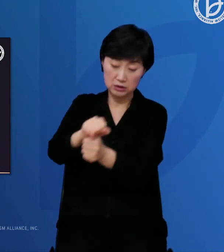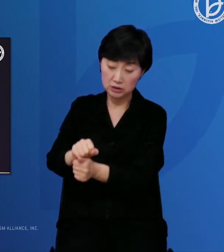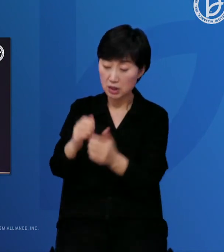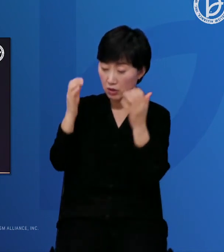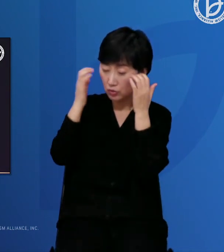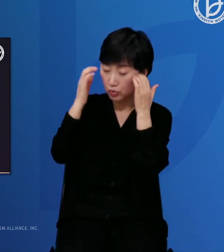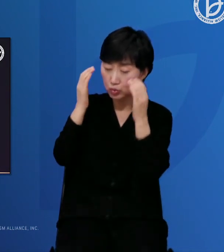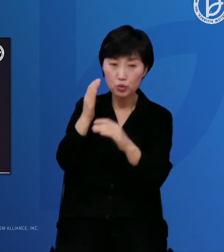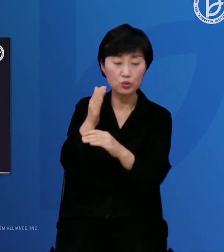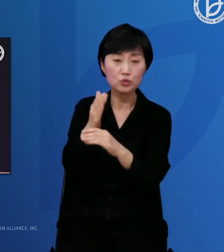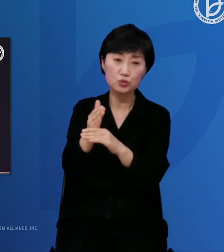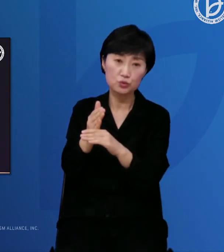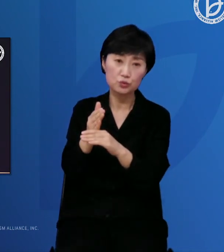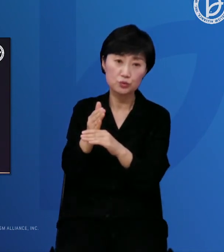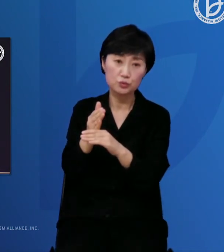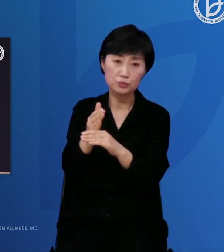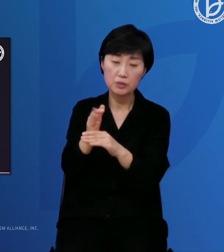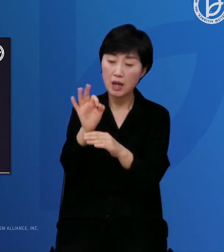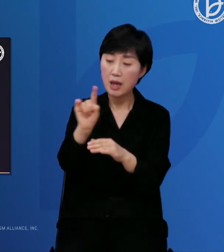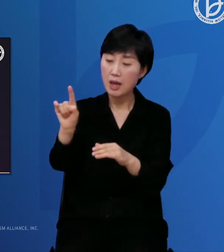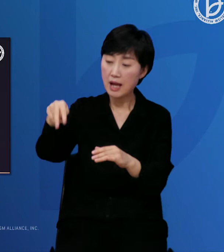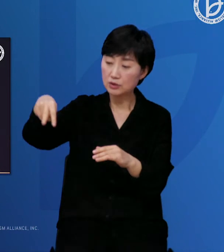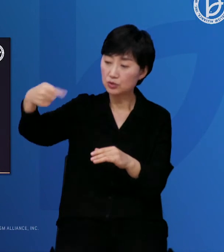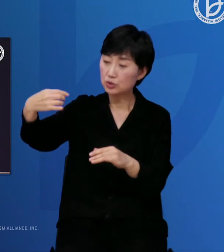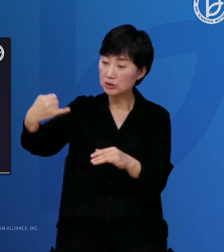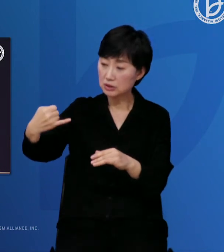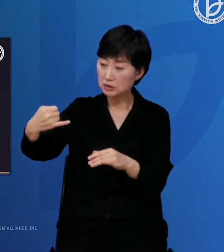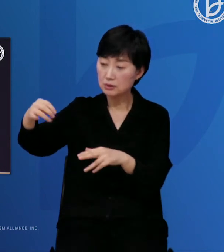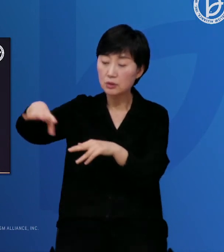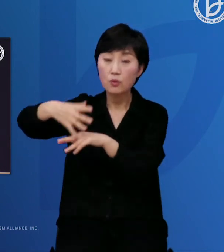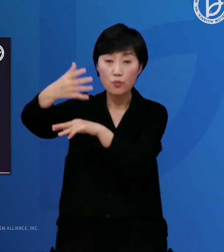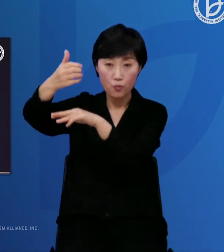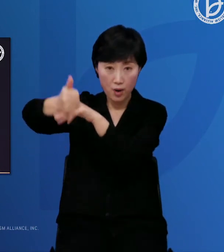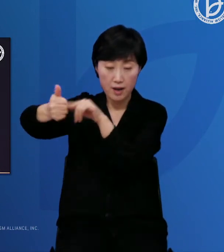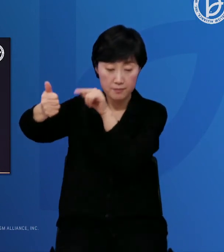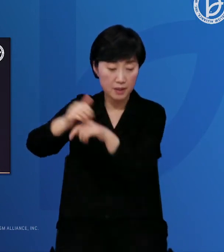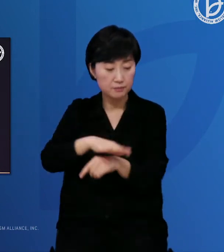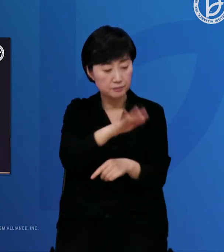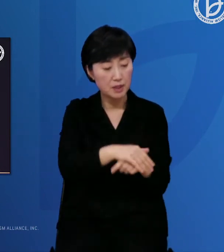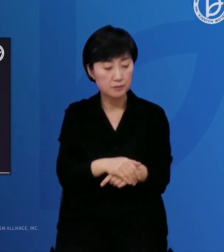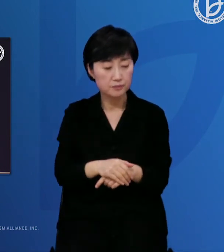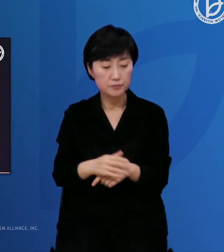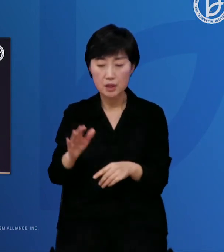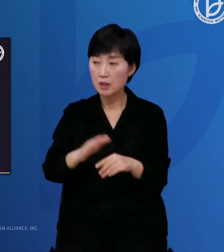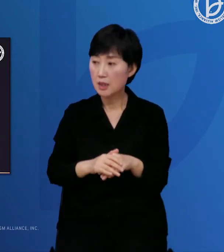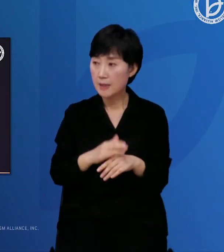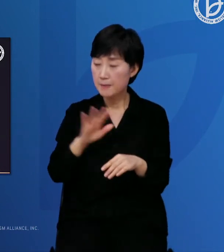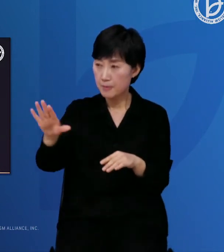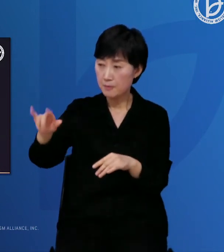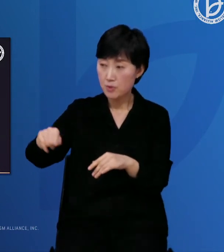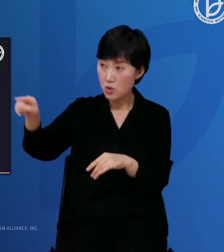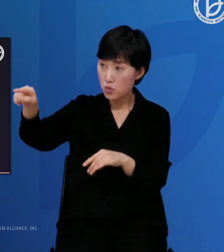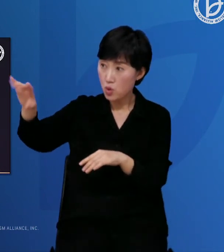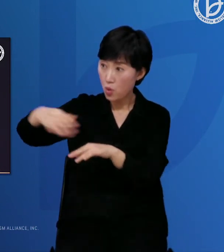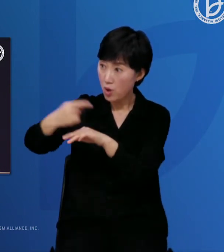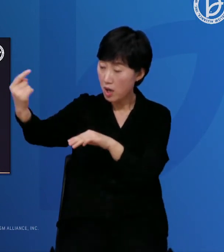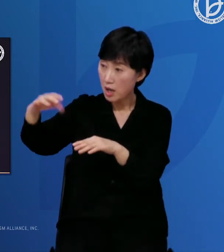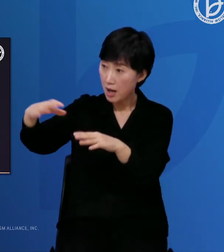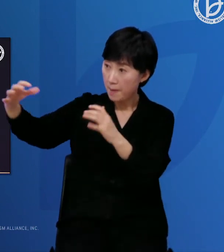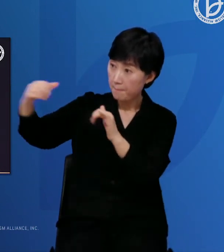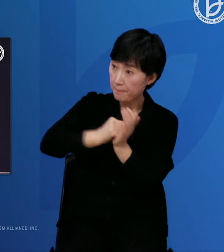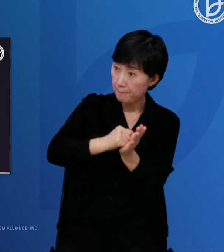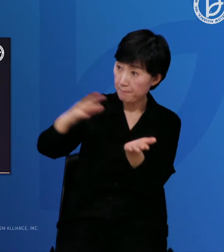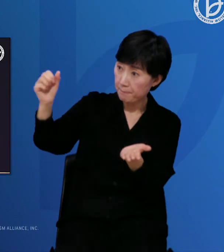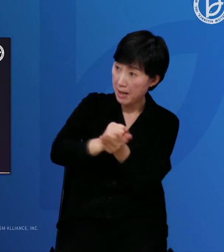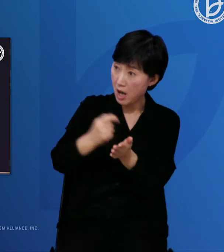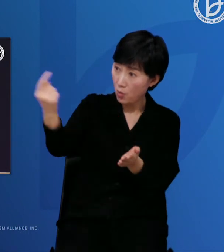faced with the Assyrian army. 아수르 왕이 생을 걸고 성전에 들어가 기도한 겁니다. And we see that the king staked his life and